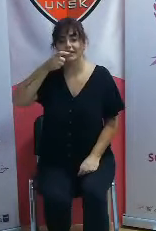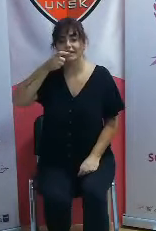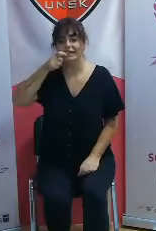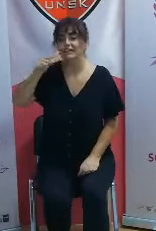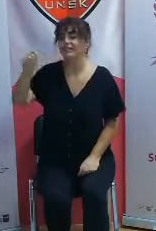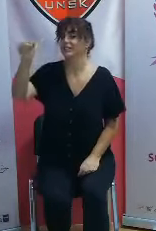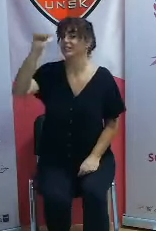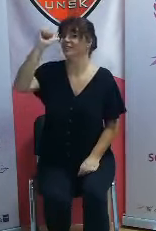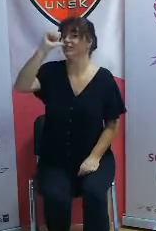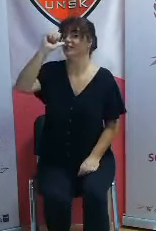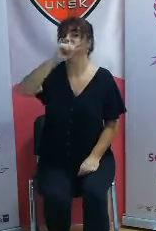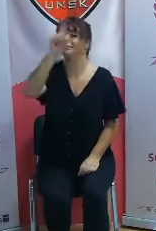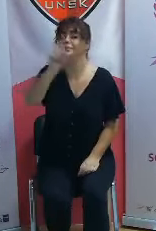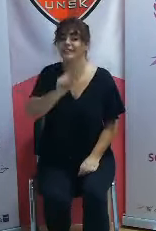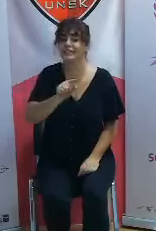içelim mi?